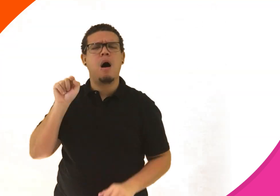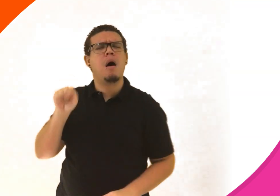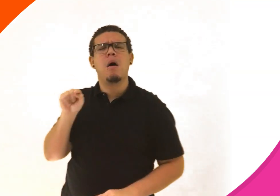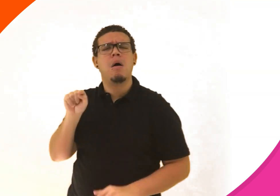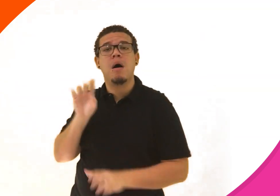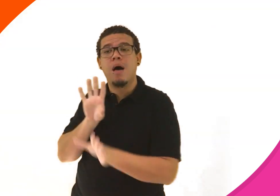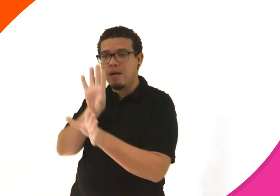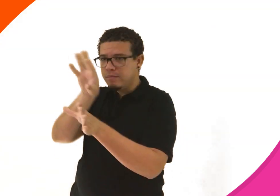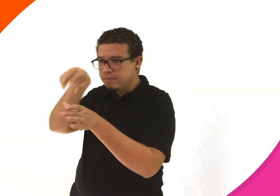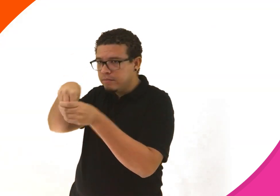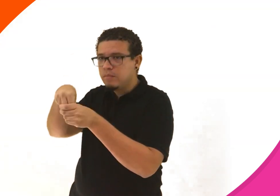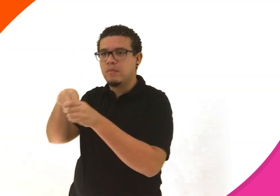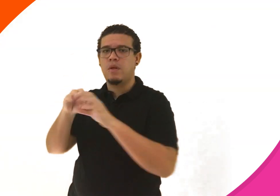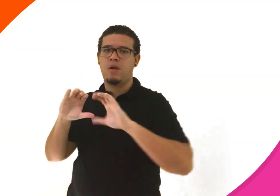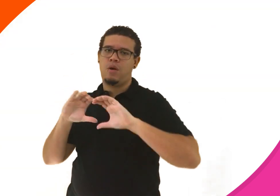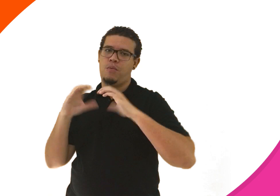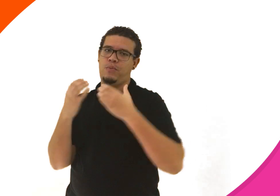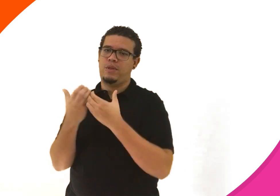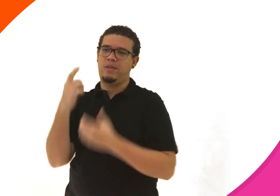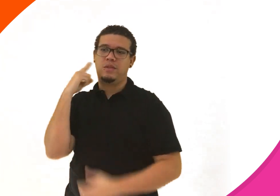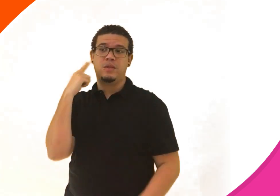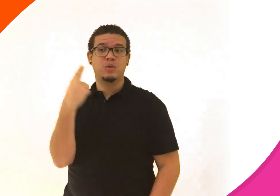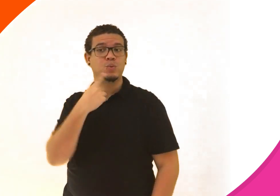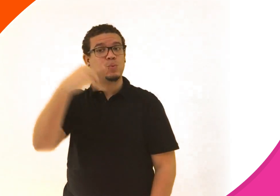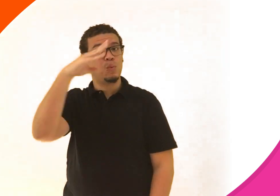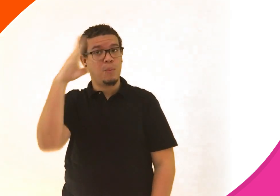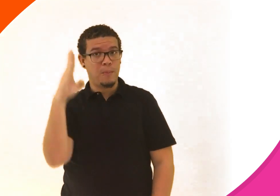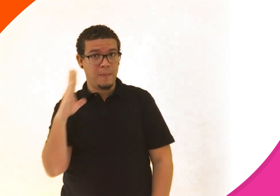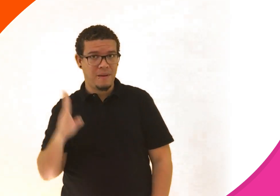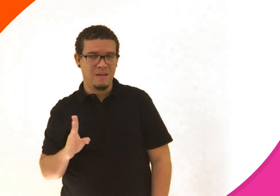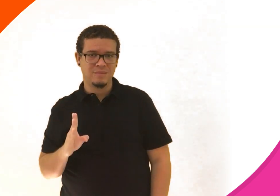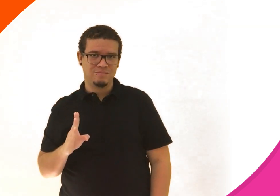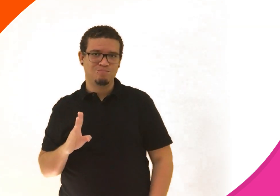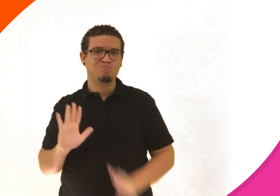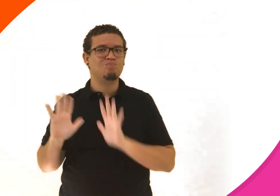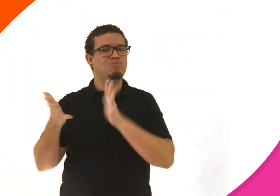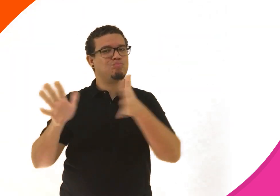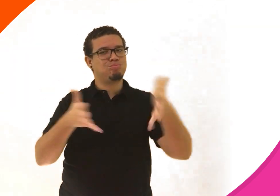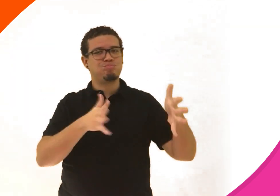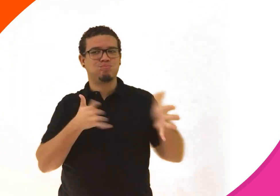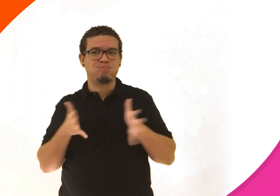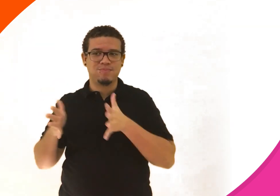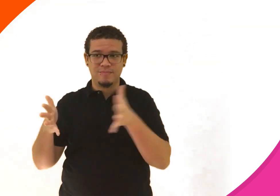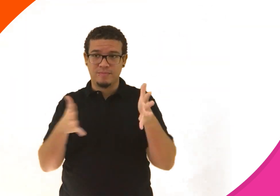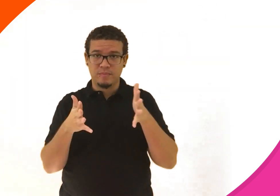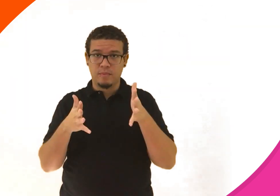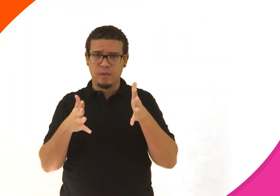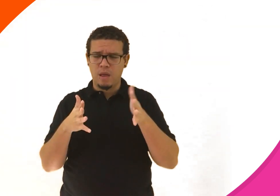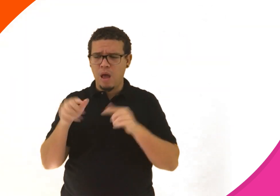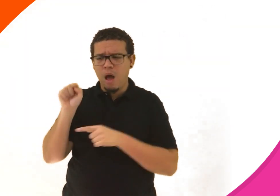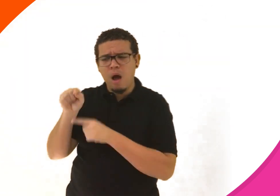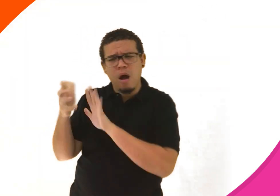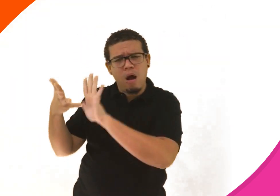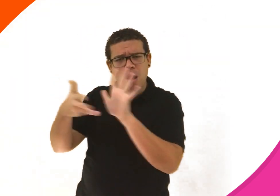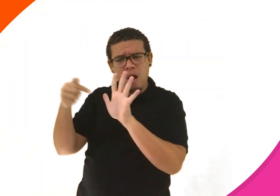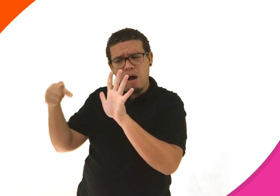natureza gesto-visual e é utilizada pela comunidade surda